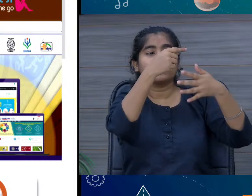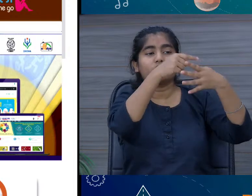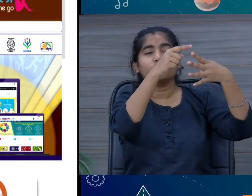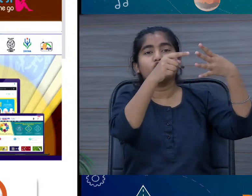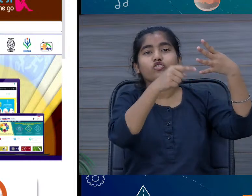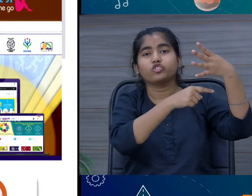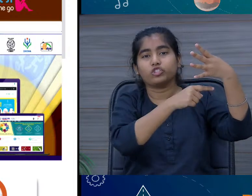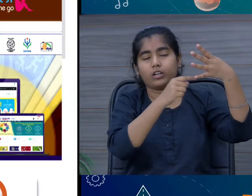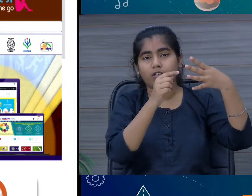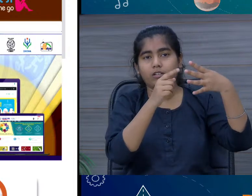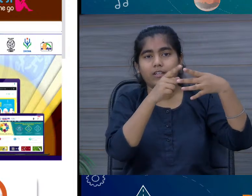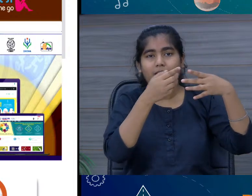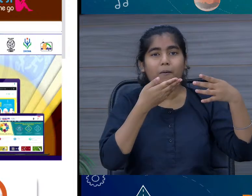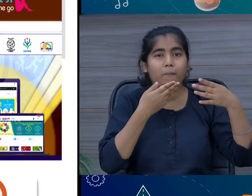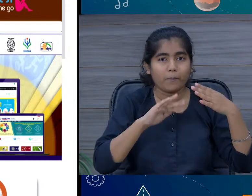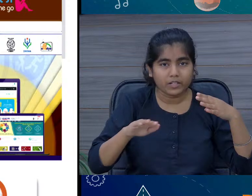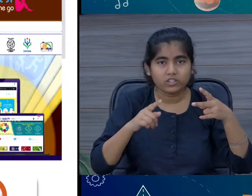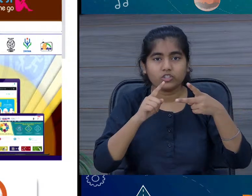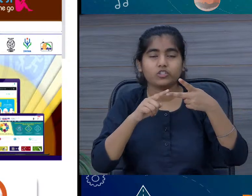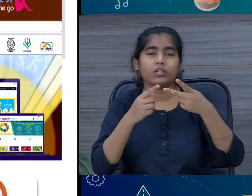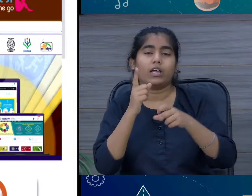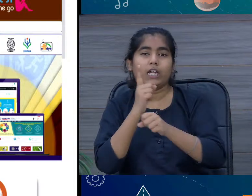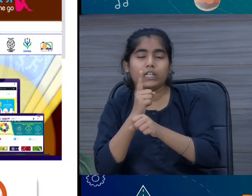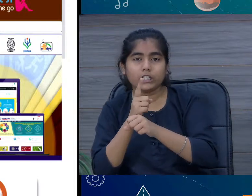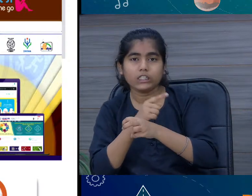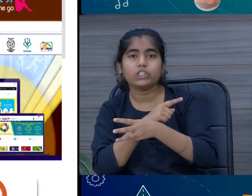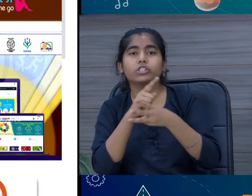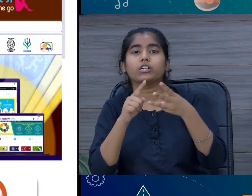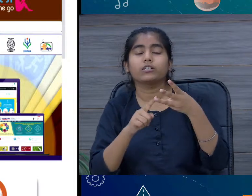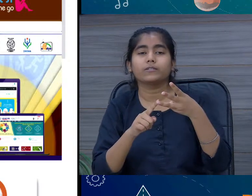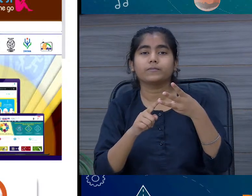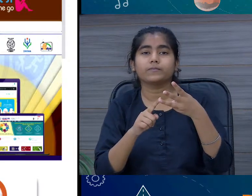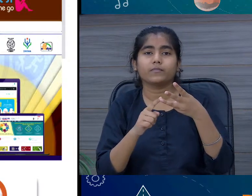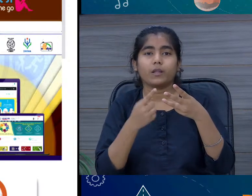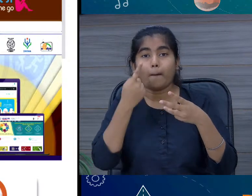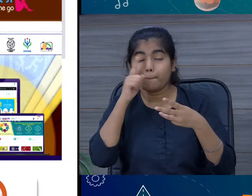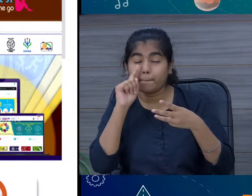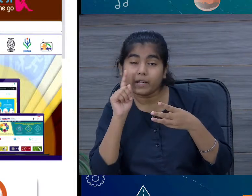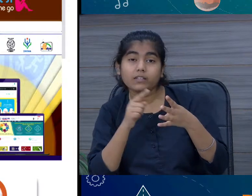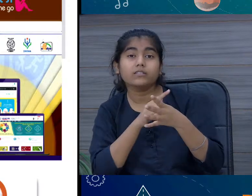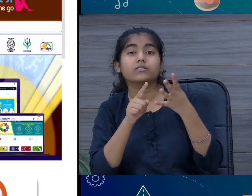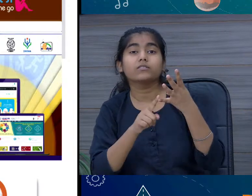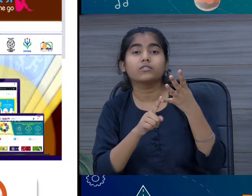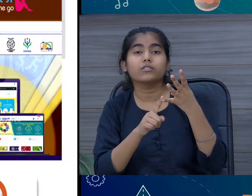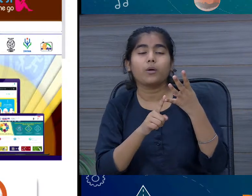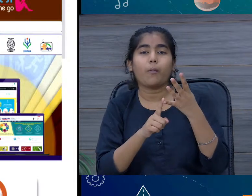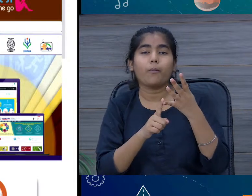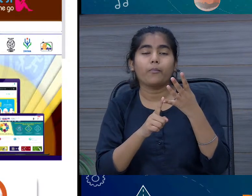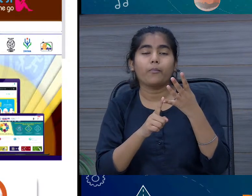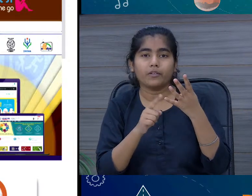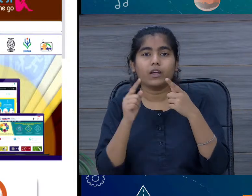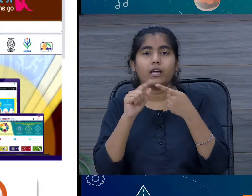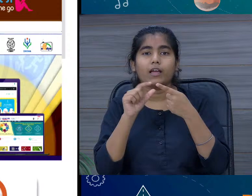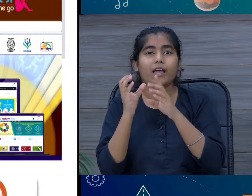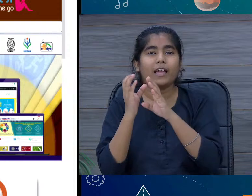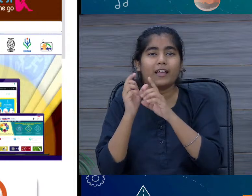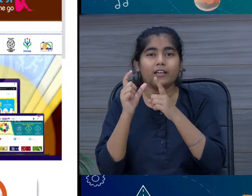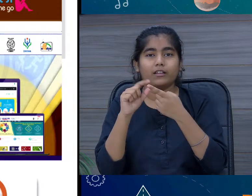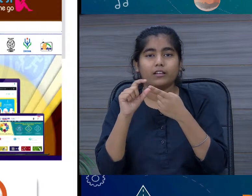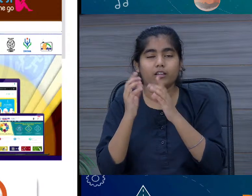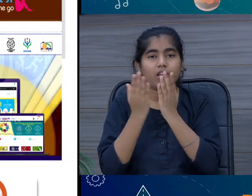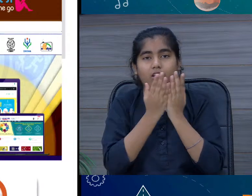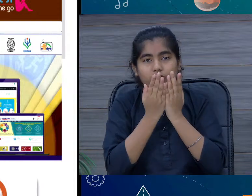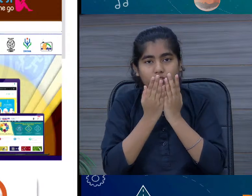हैं, स्टूडेंट्स, टीचर्स, then we have parents and we also have educators and